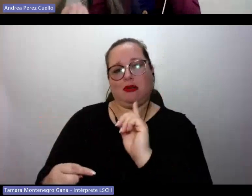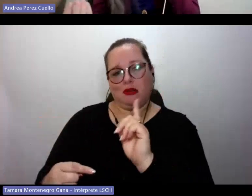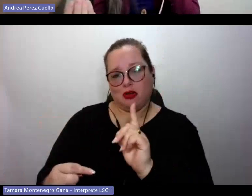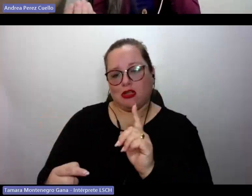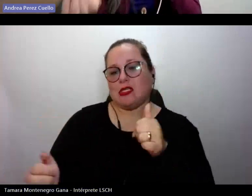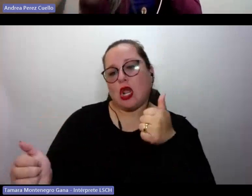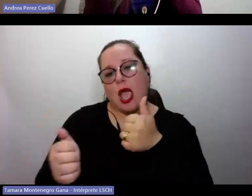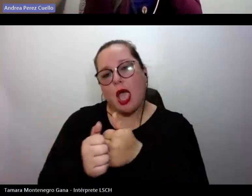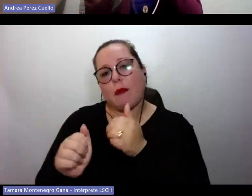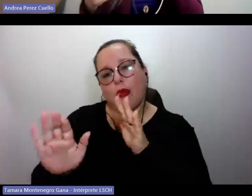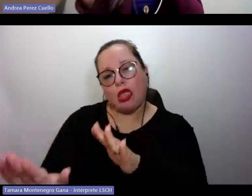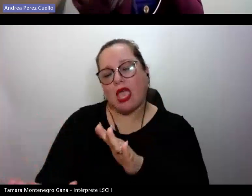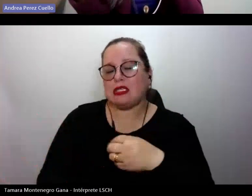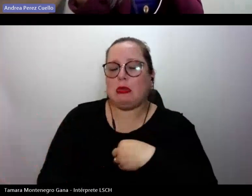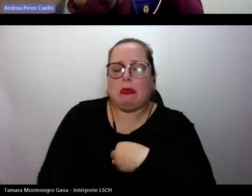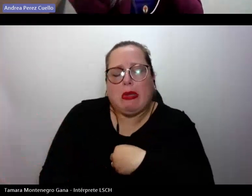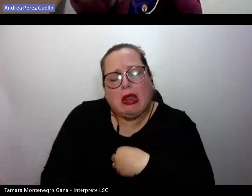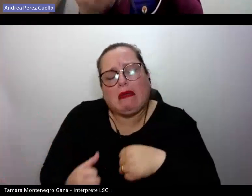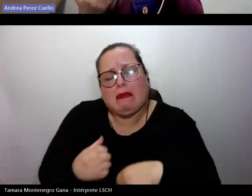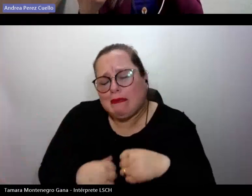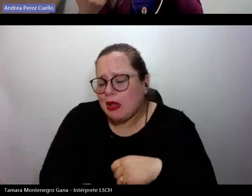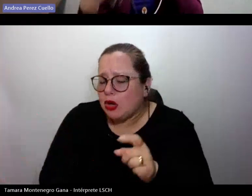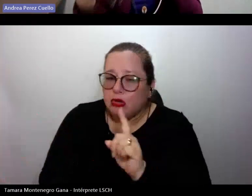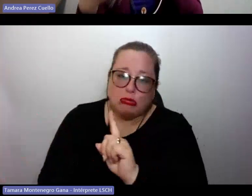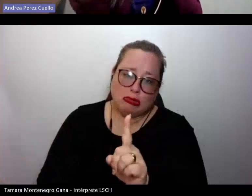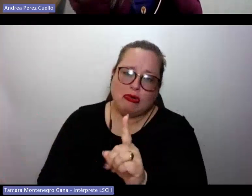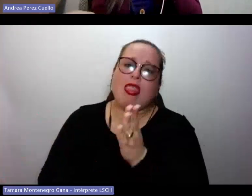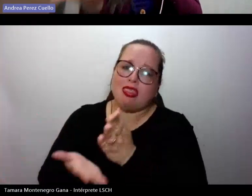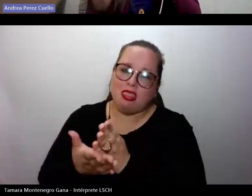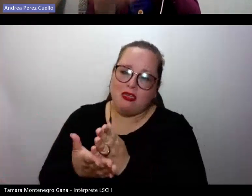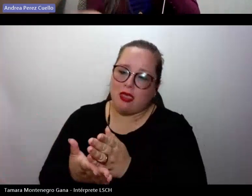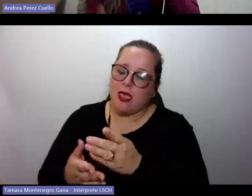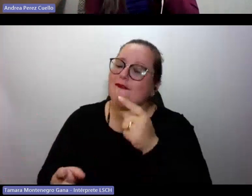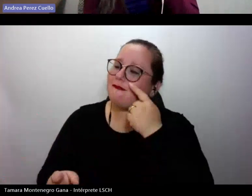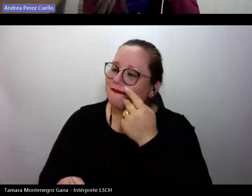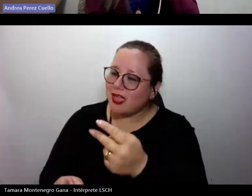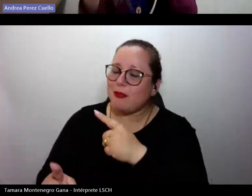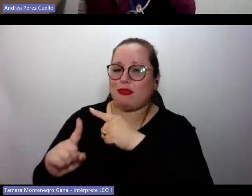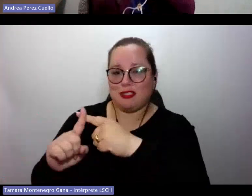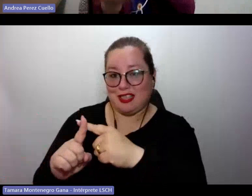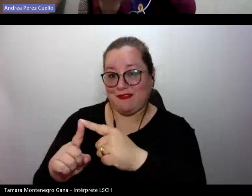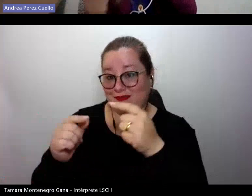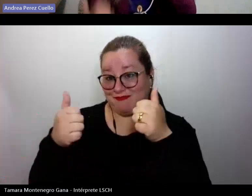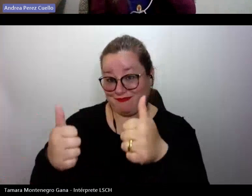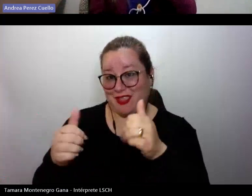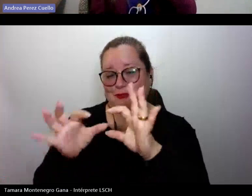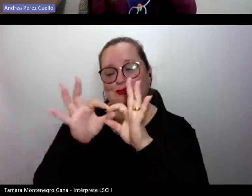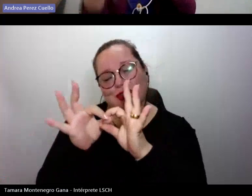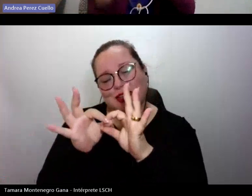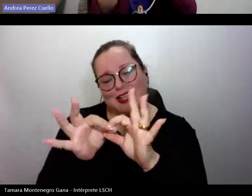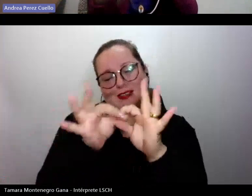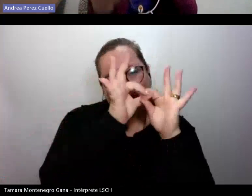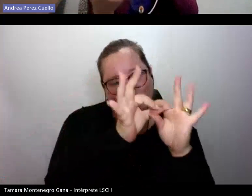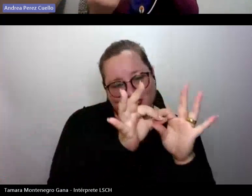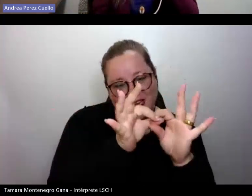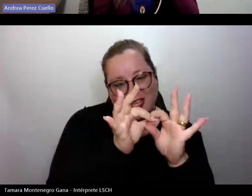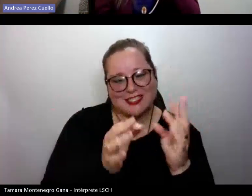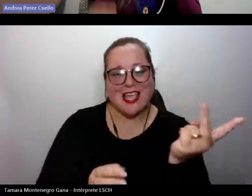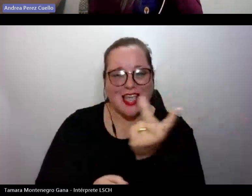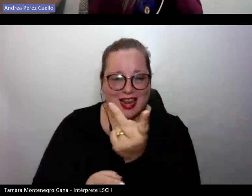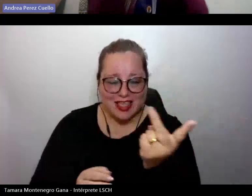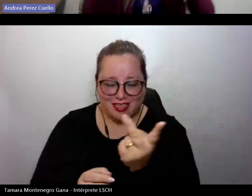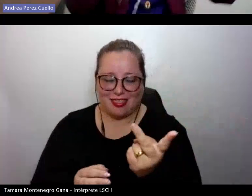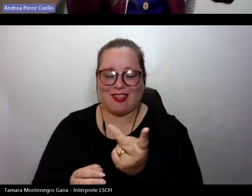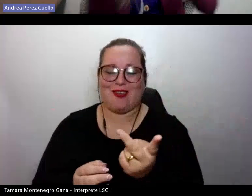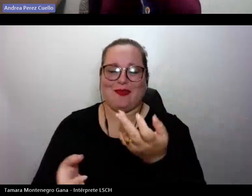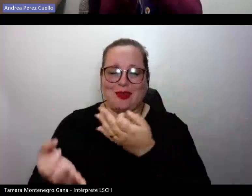en ese proceso entregarles una mirada positiva, es lo que tú nos dices, ¿cierto? Muchas gracias por las estrategias, ideas que nos